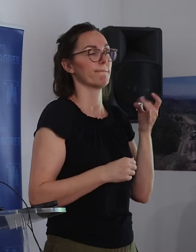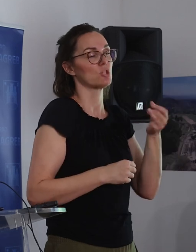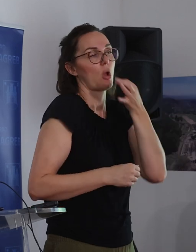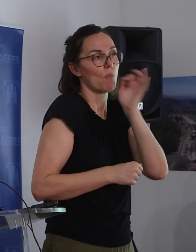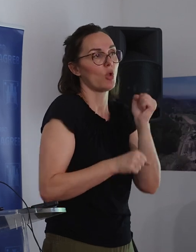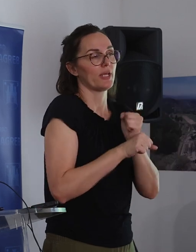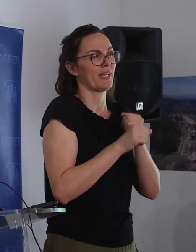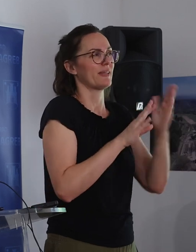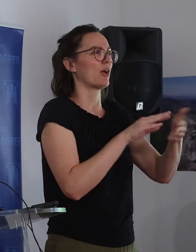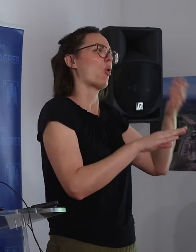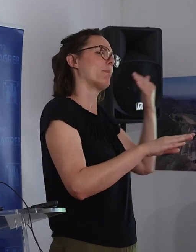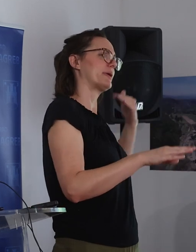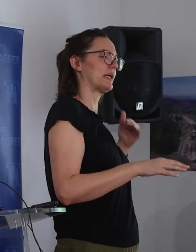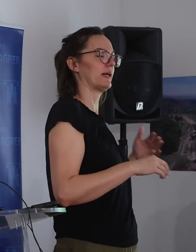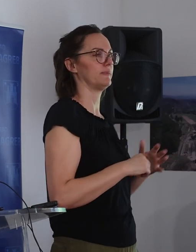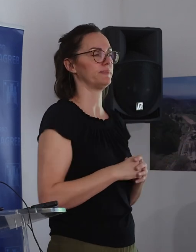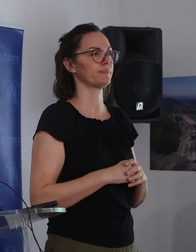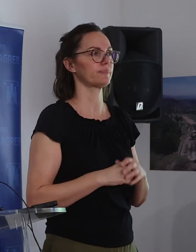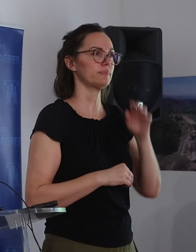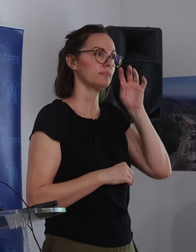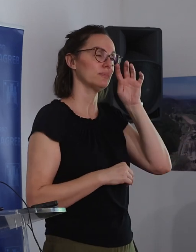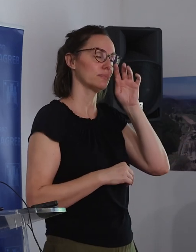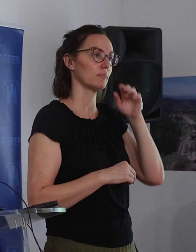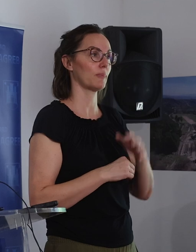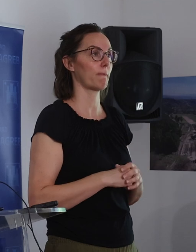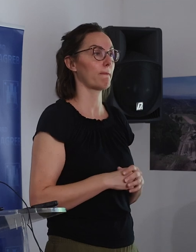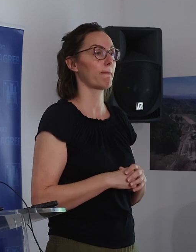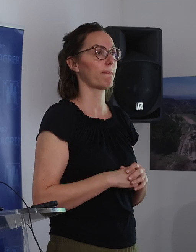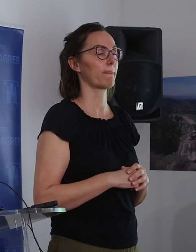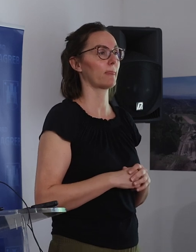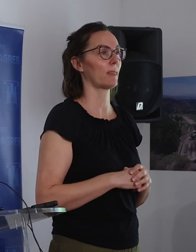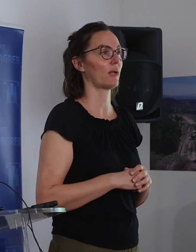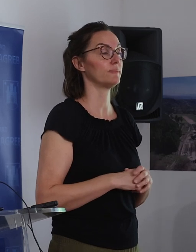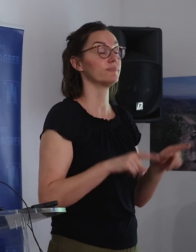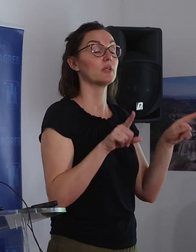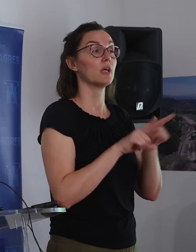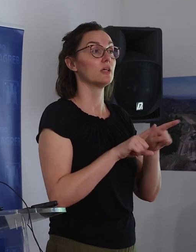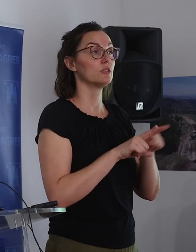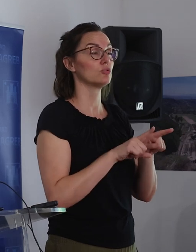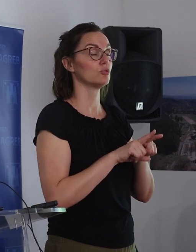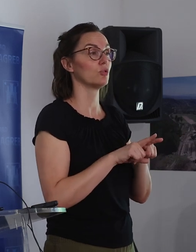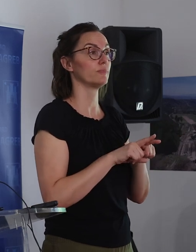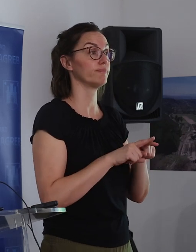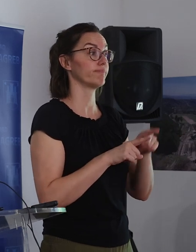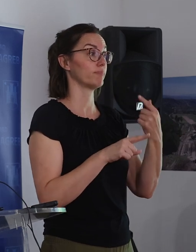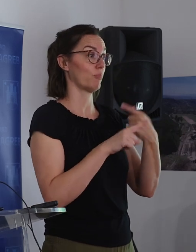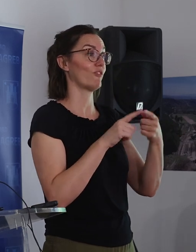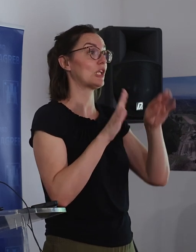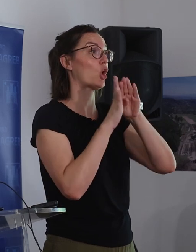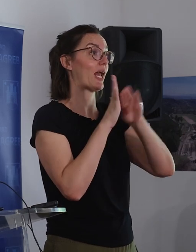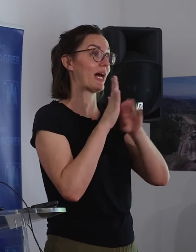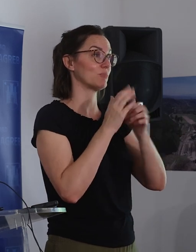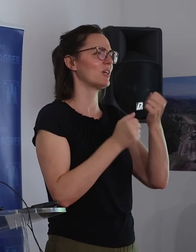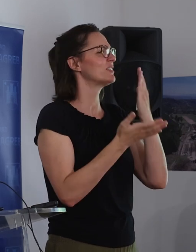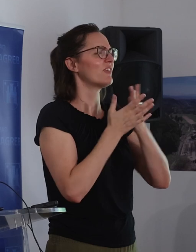ajmo to tako reći, nego što se to uvijek radilo, a ne u zadnjih par godina kao što neki žele reći. S druge strane, što se tiče voznog reda,